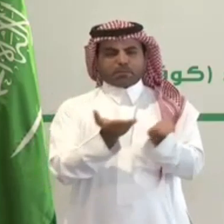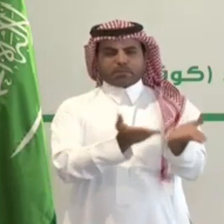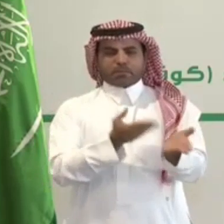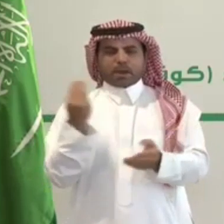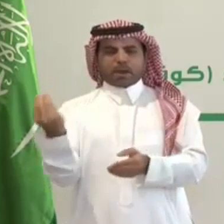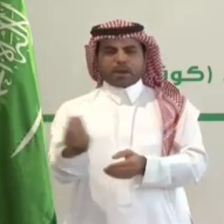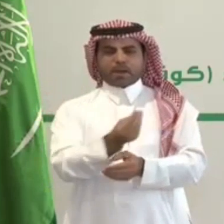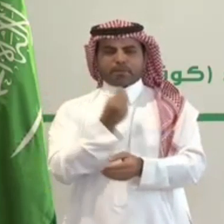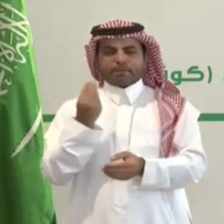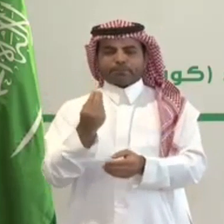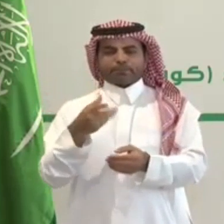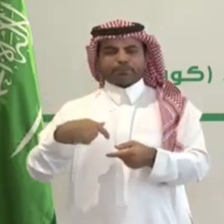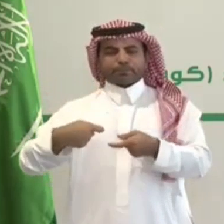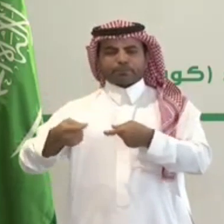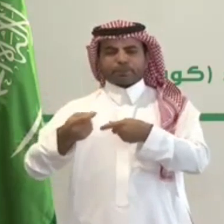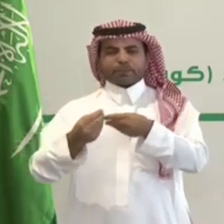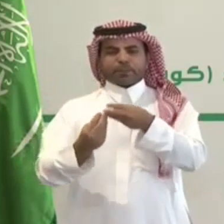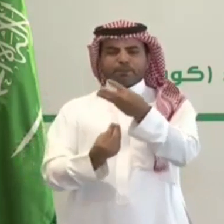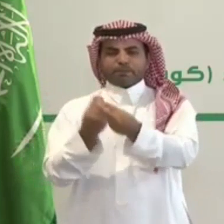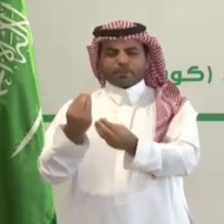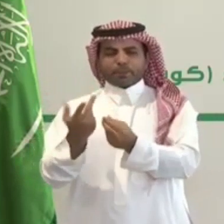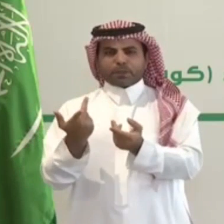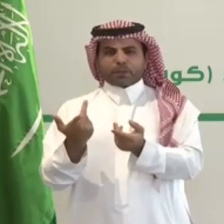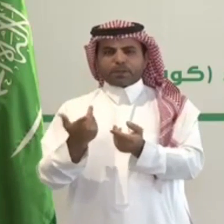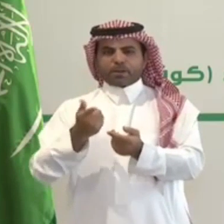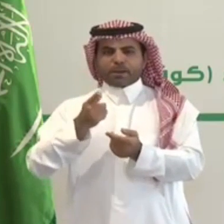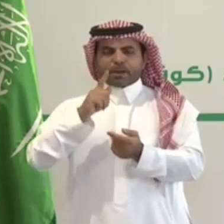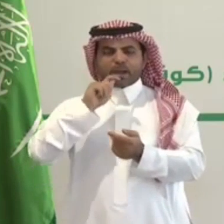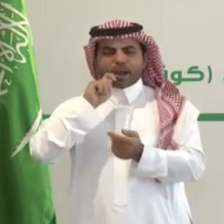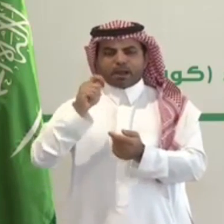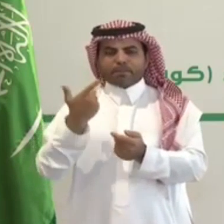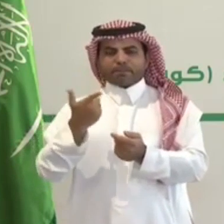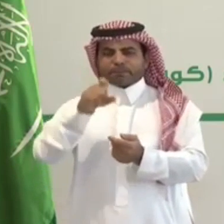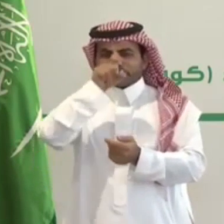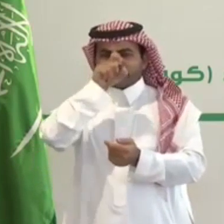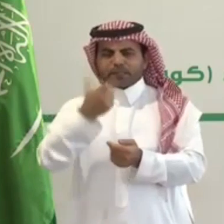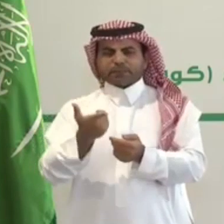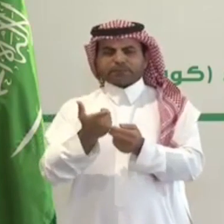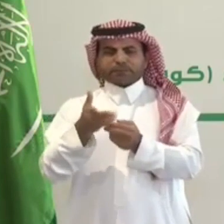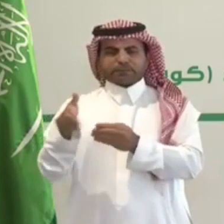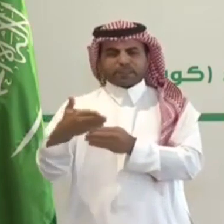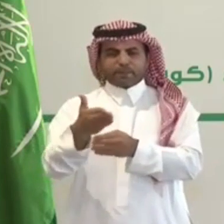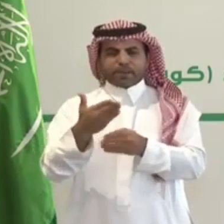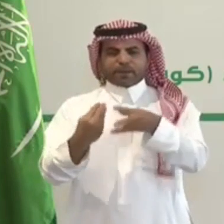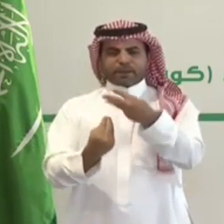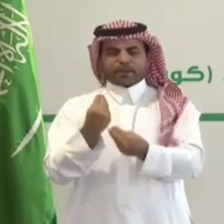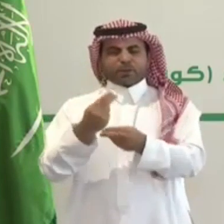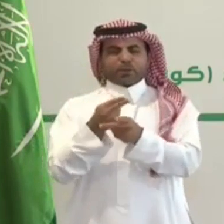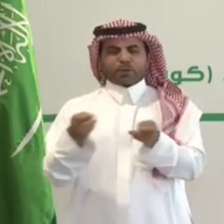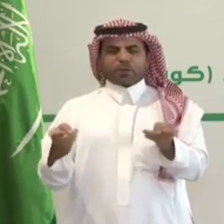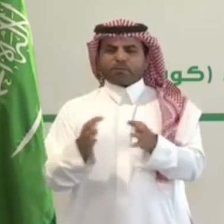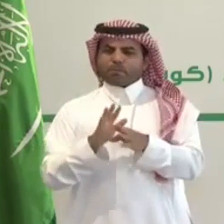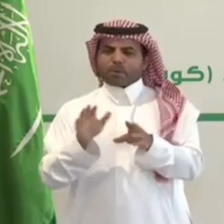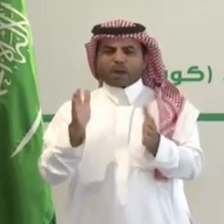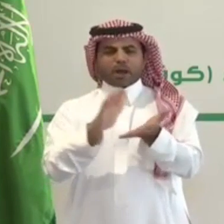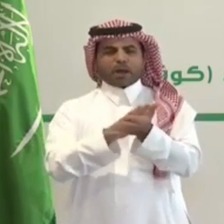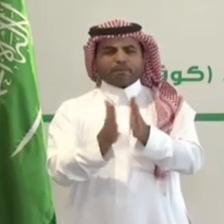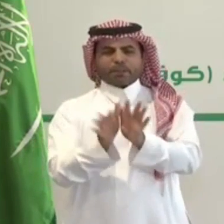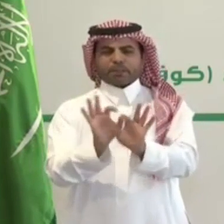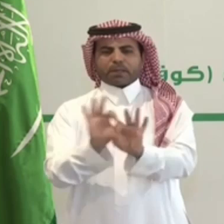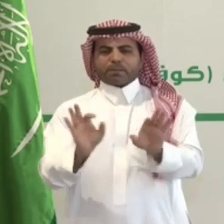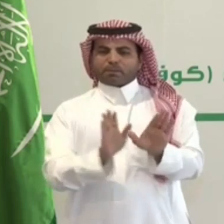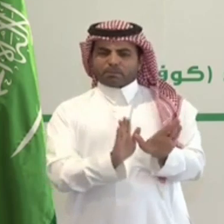أعمالها، الهايبر ماركت، وأكرر المحال بيع اللحوم، التموينات، الدجاج، الأسماك، الخضار، الفواكه، المخابز،